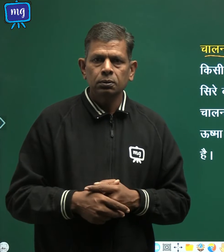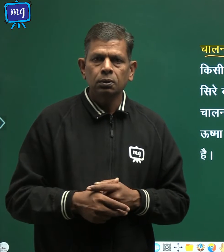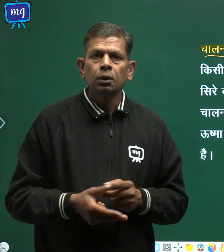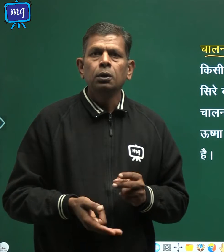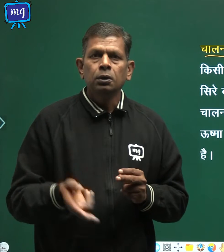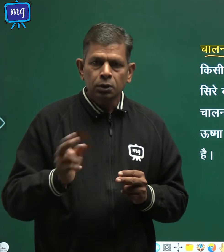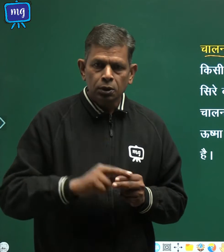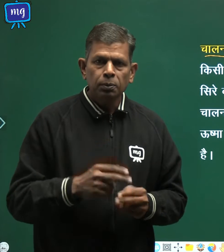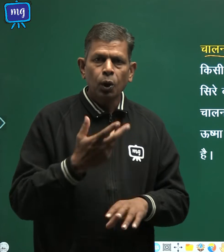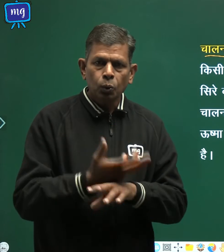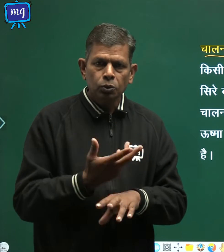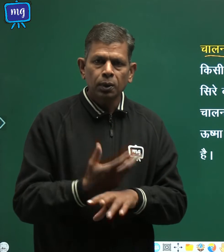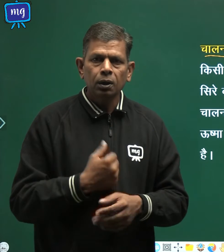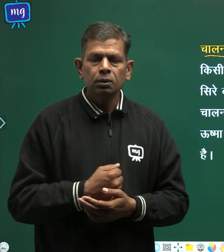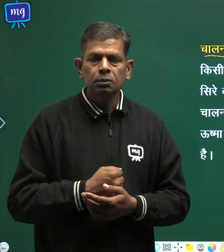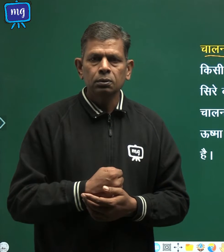जिसमें ऊष्मा